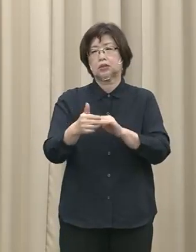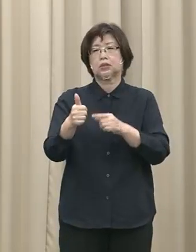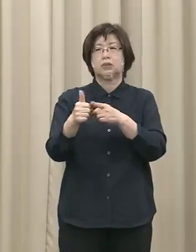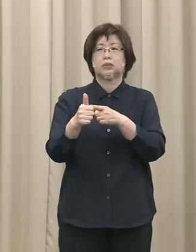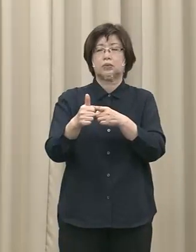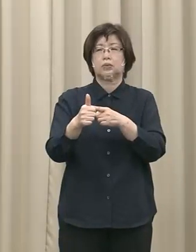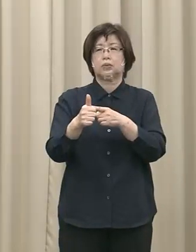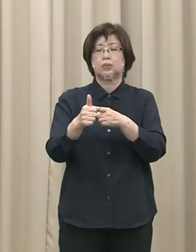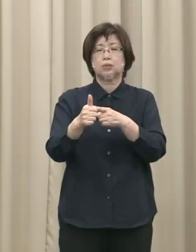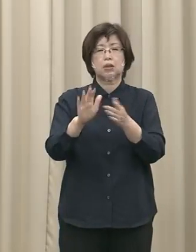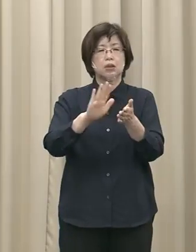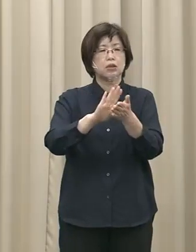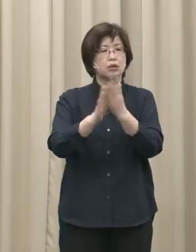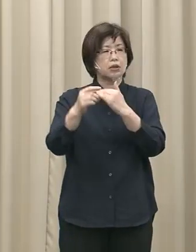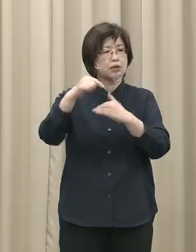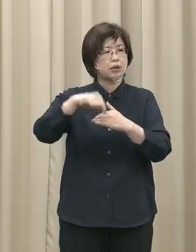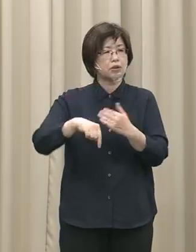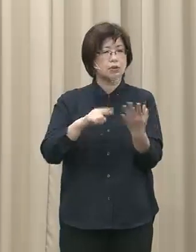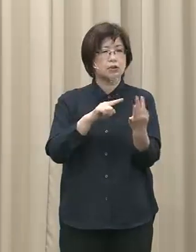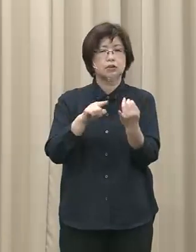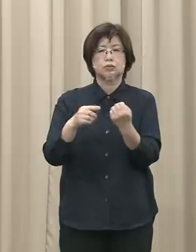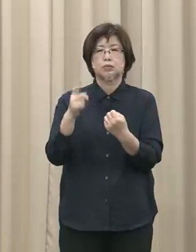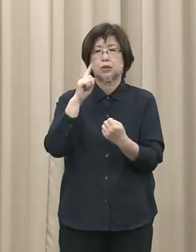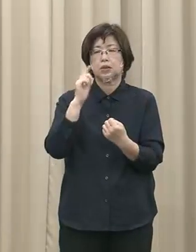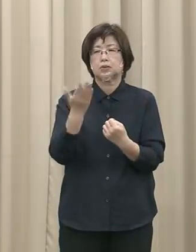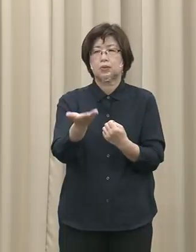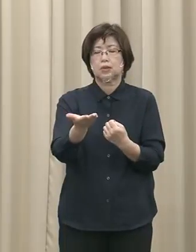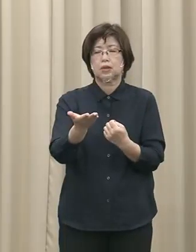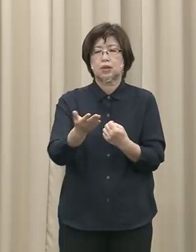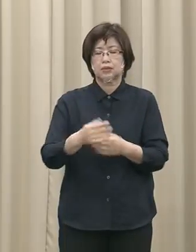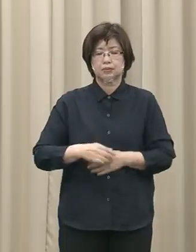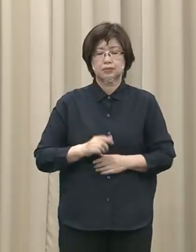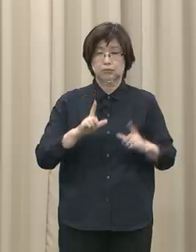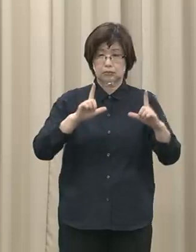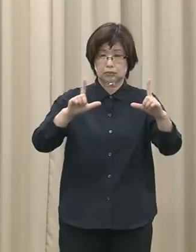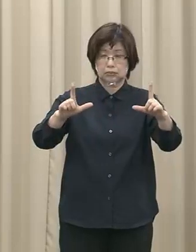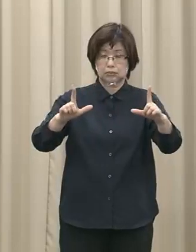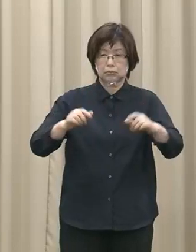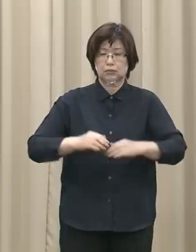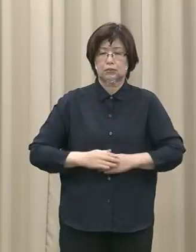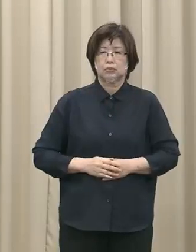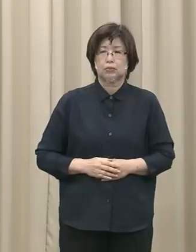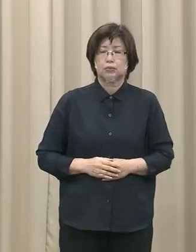県内では、 今朝私広島県の、